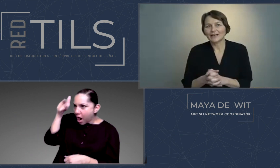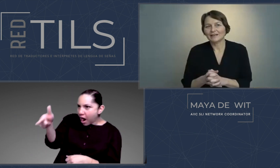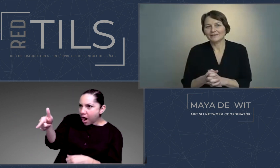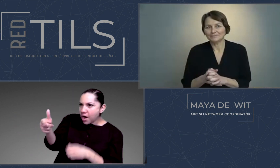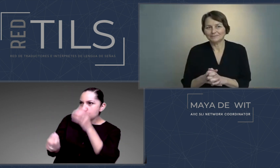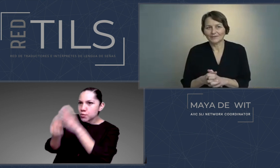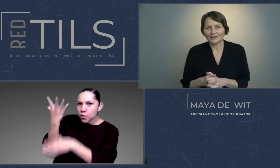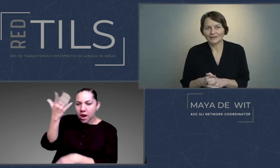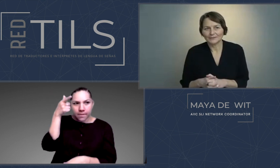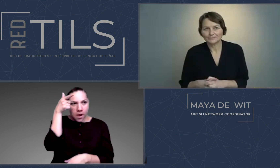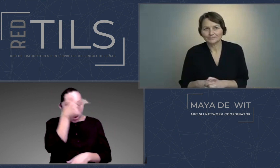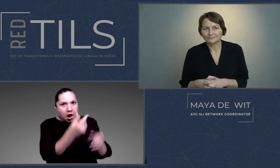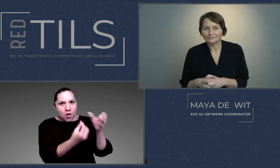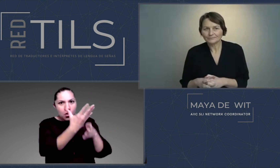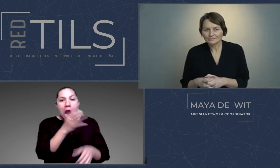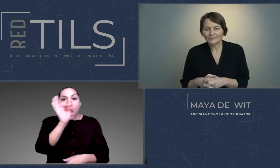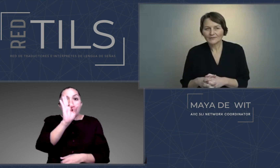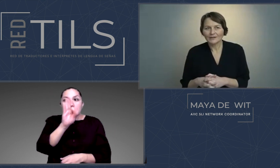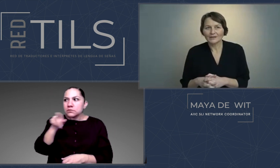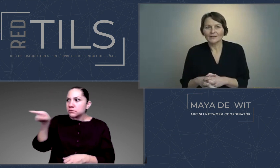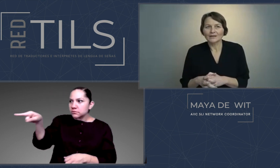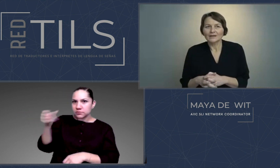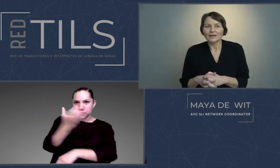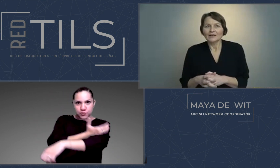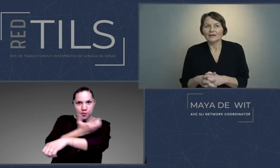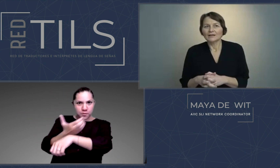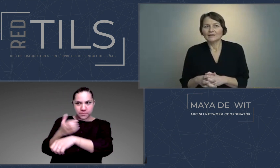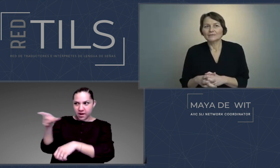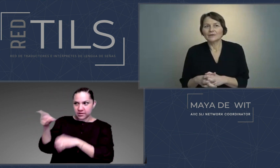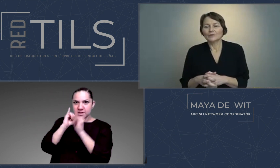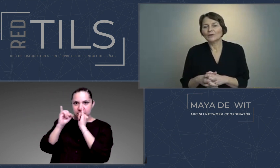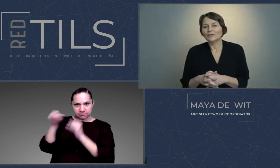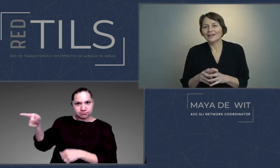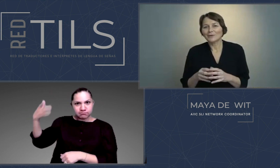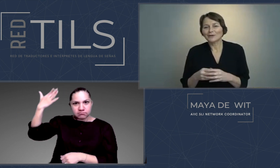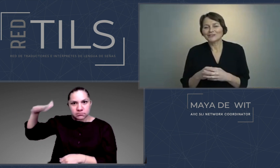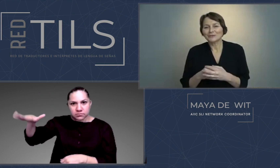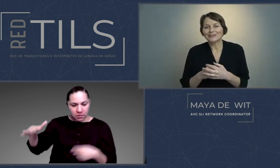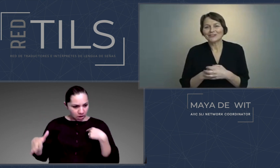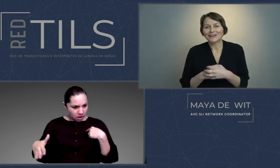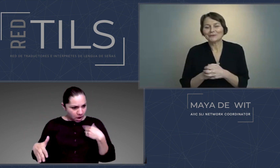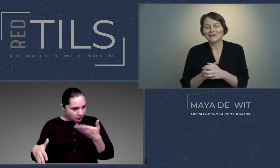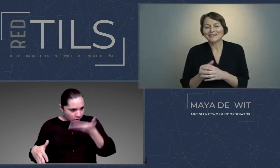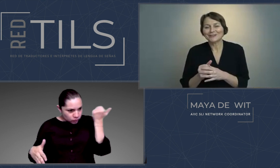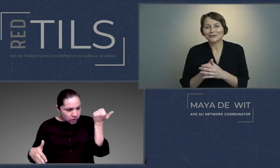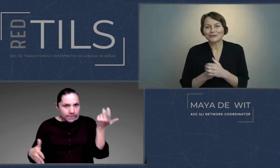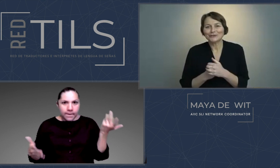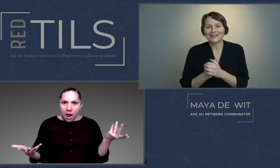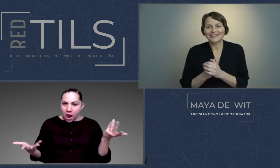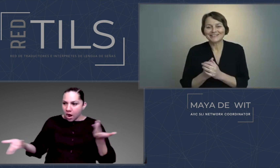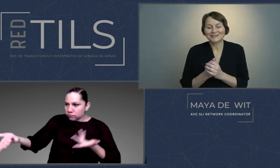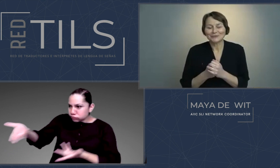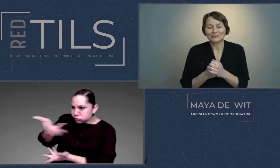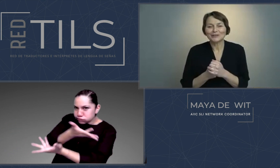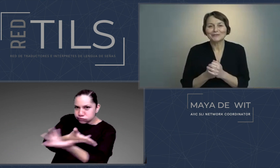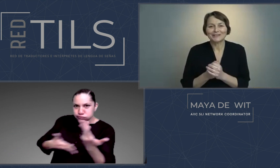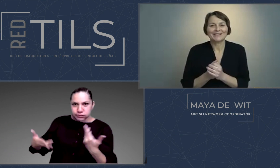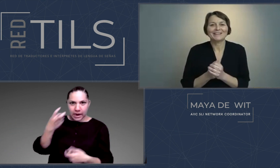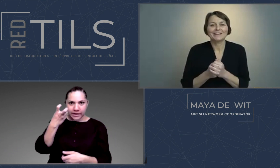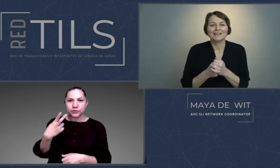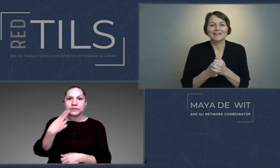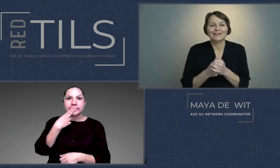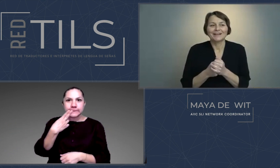qué es lo que tu colega sabe que tú no sabes y qué es lo que quieres aprender y hacer esta mentoría entre pares.